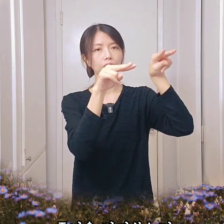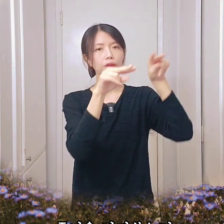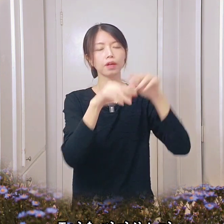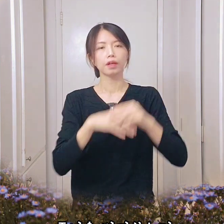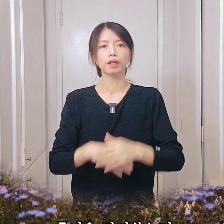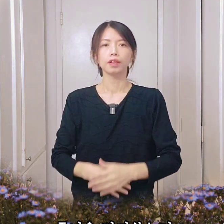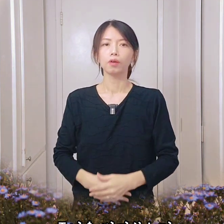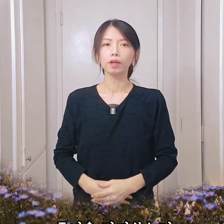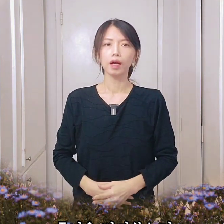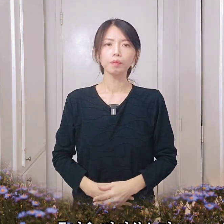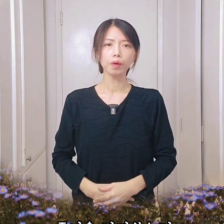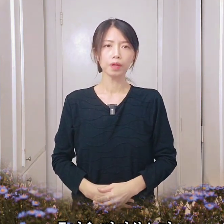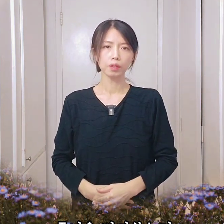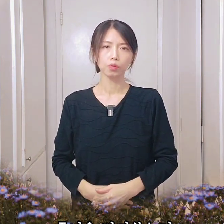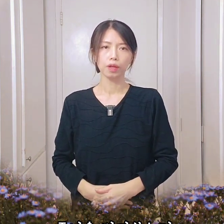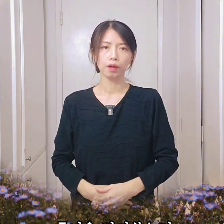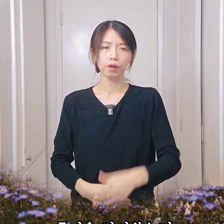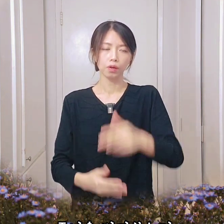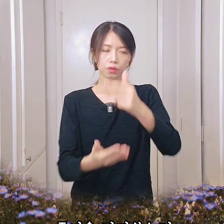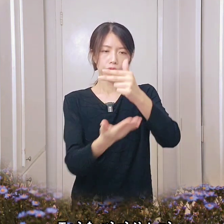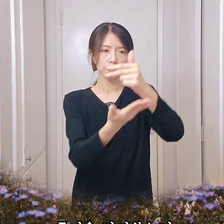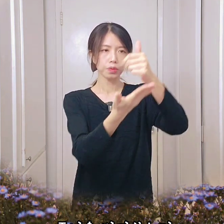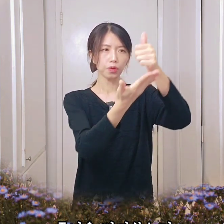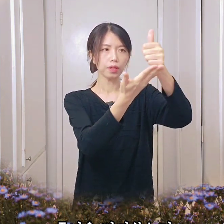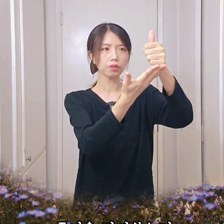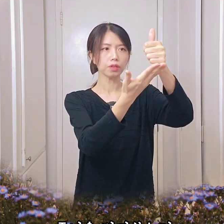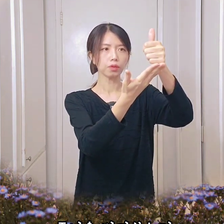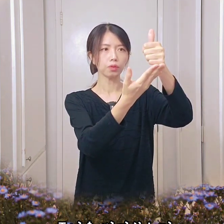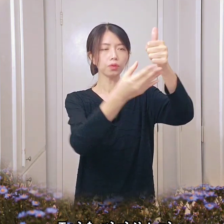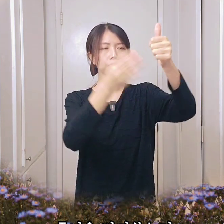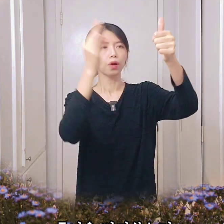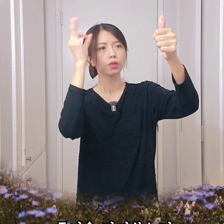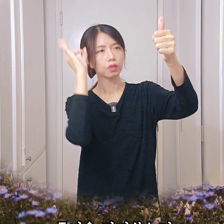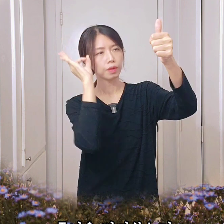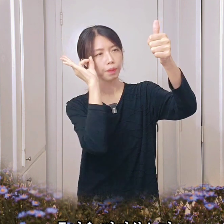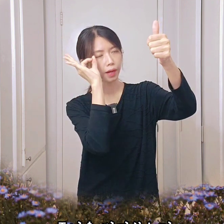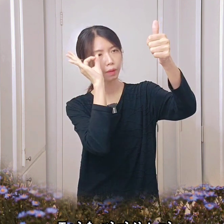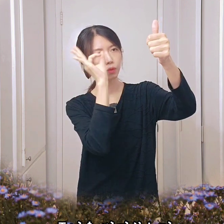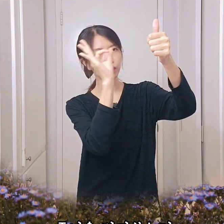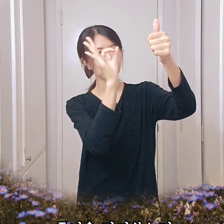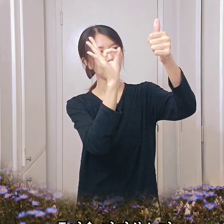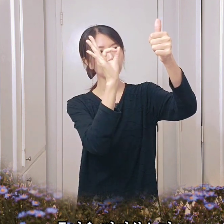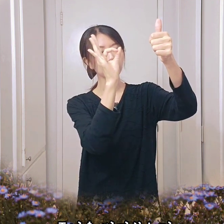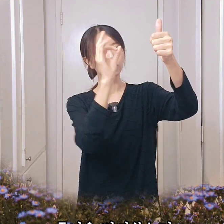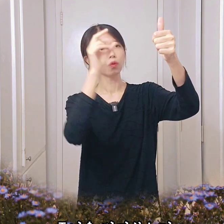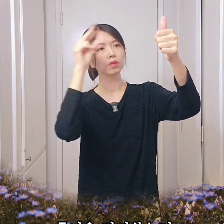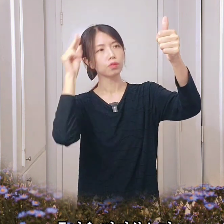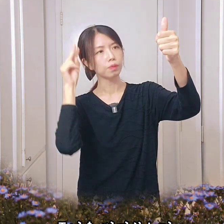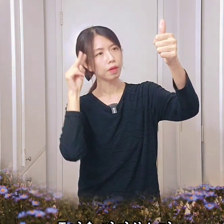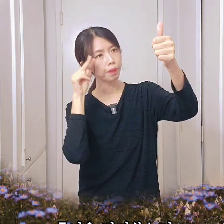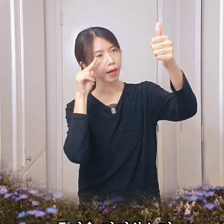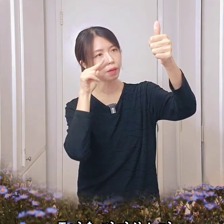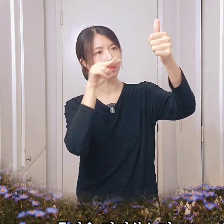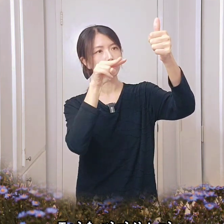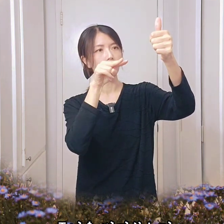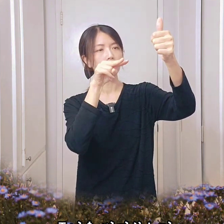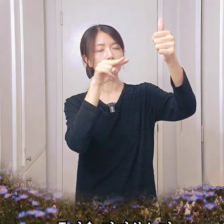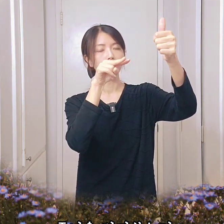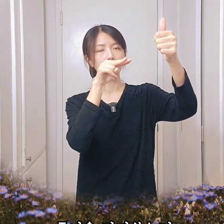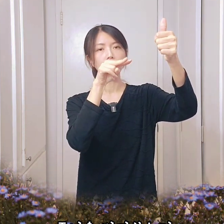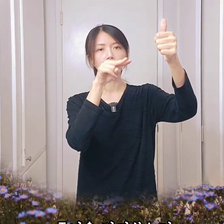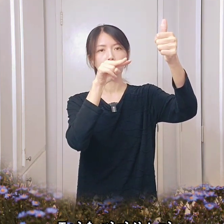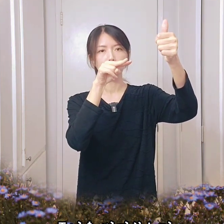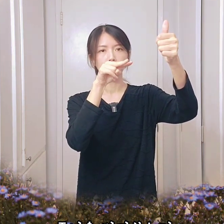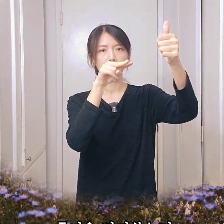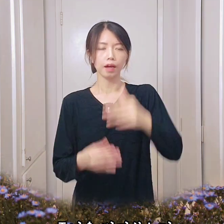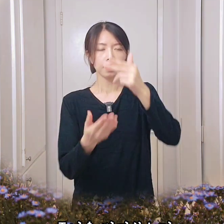바라보는 것. 이거를 한 번에 하셔도 돼요. 주님 수어 해주시고 주님을 바라보는 것 혹은 주님을 바라보는 것